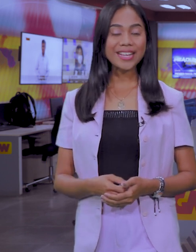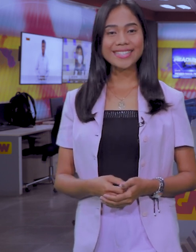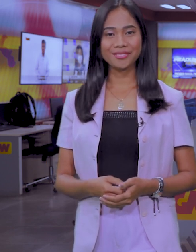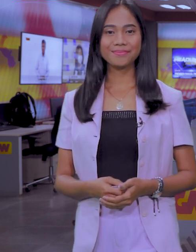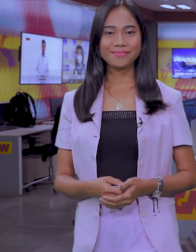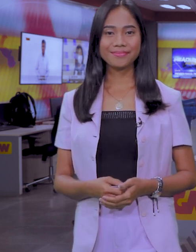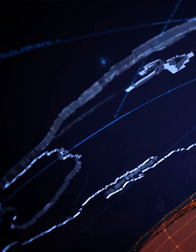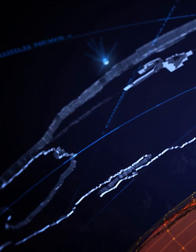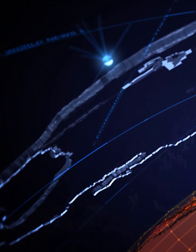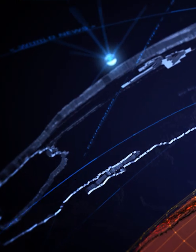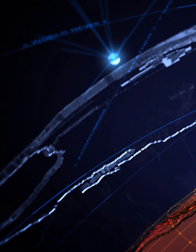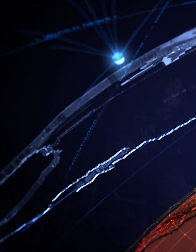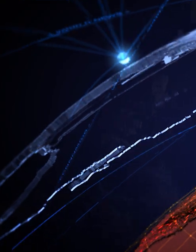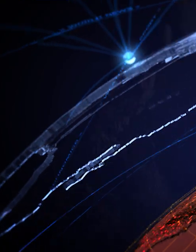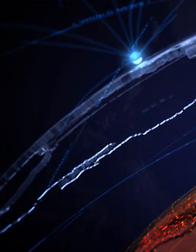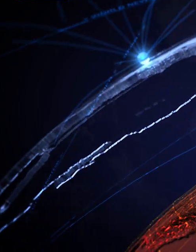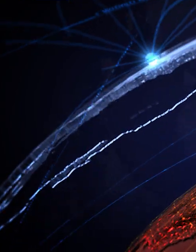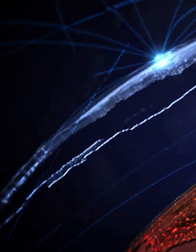de notificação.